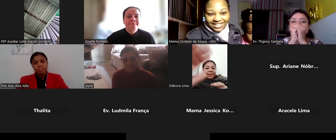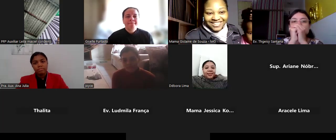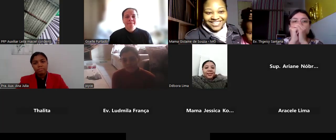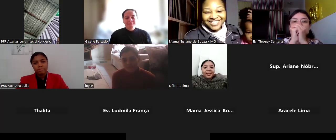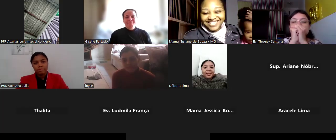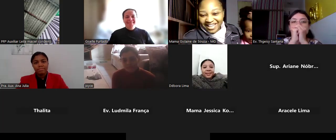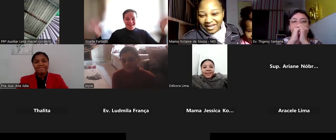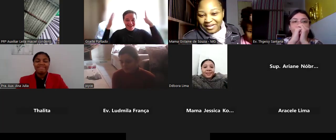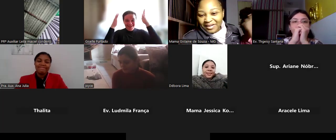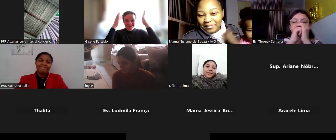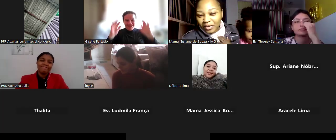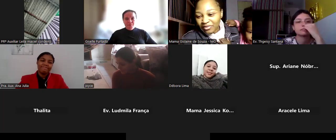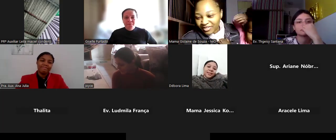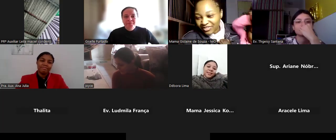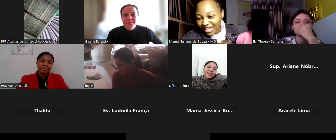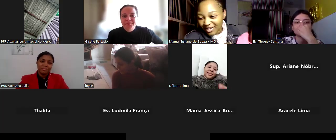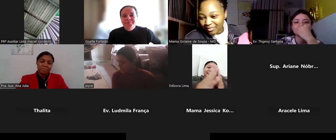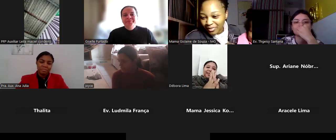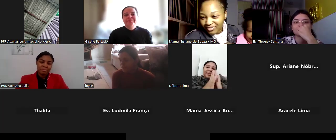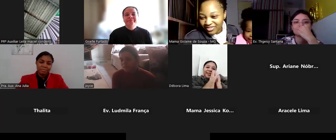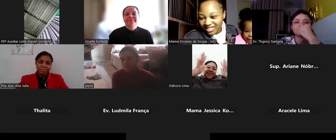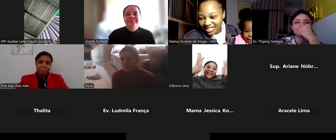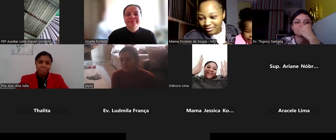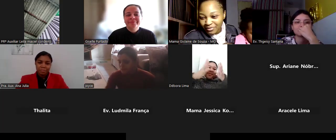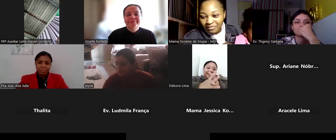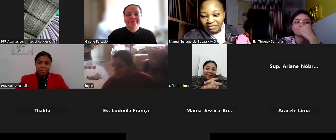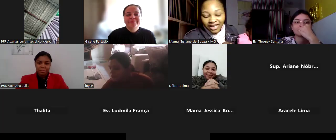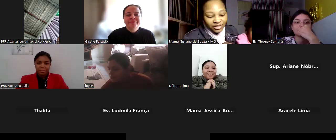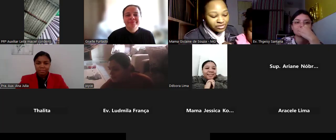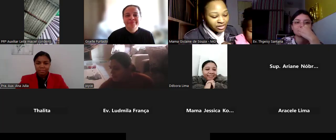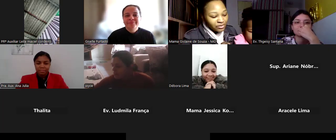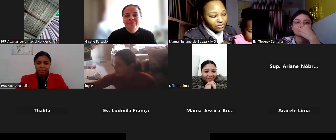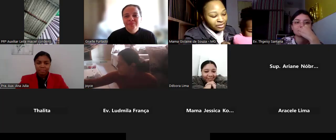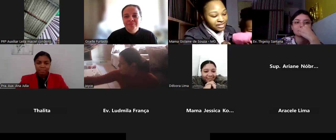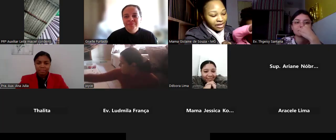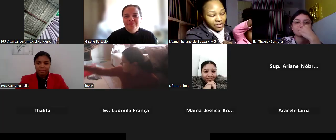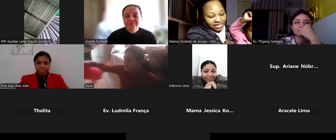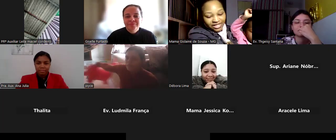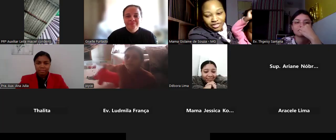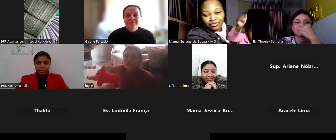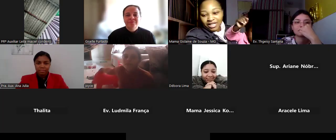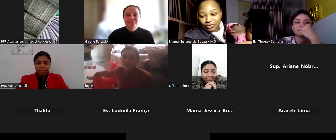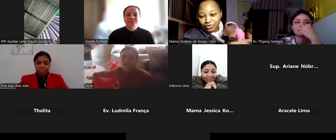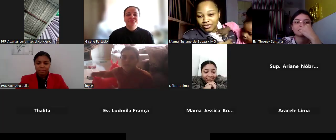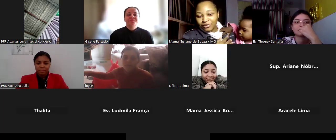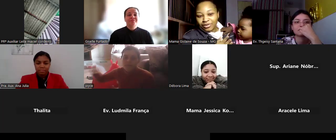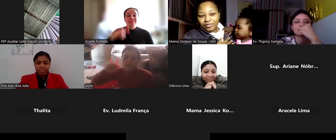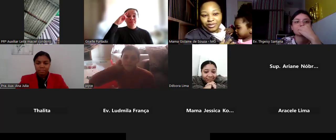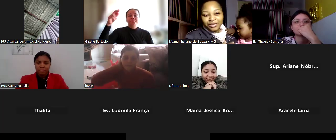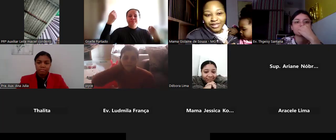aberta, né, para o Evangelho, para o evangelismo, e que o Senhor nos capacite, nos ajude, o Senhor Espírito Santo